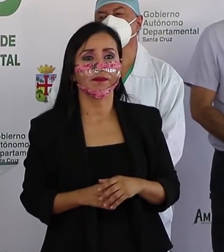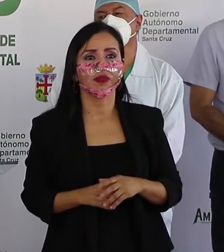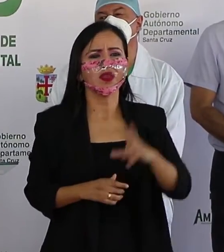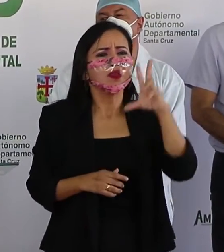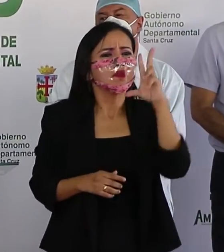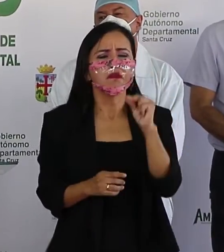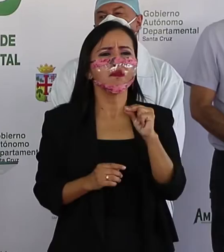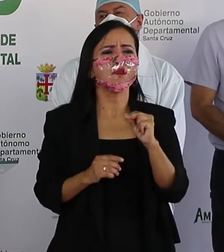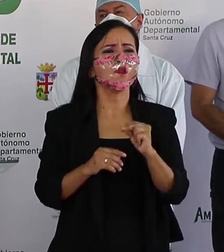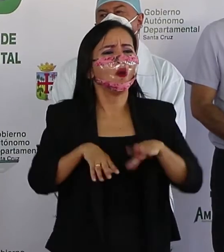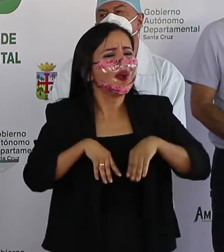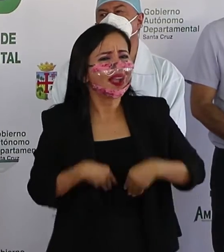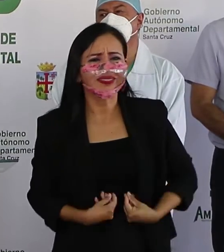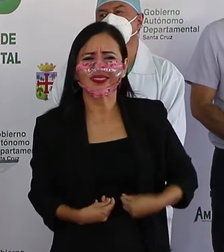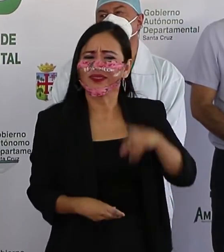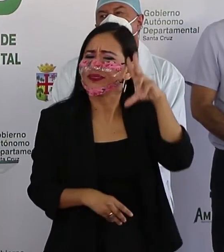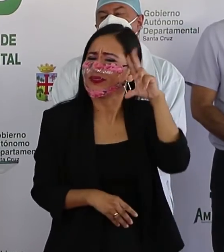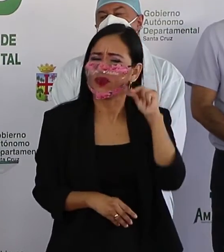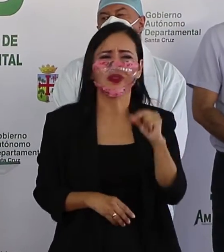No hay que aflojar los brazos